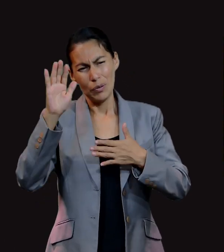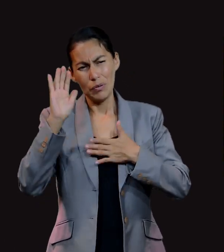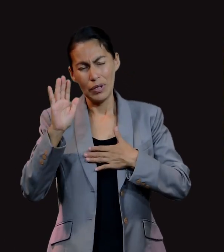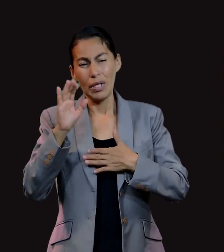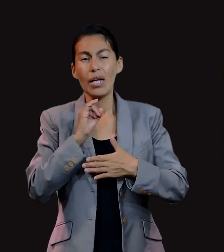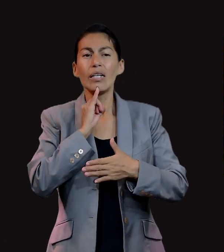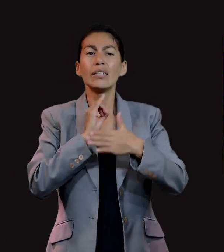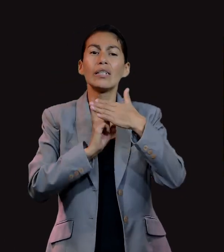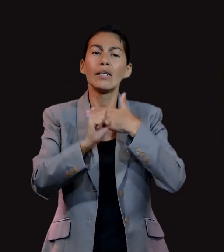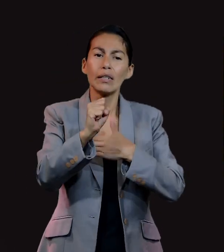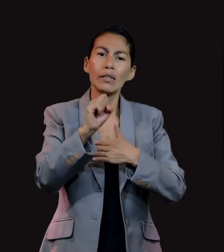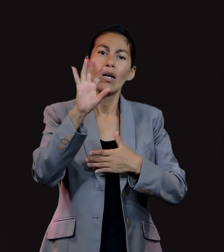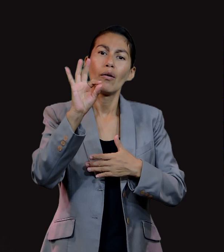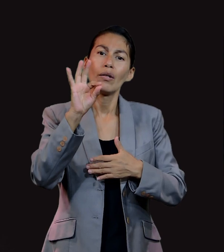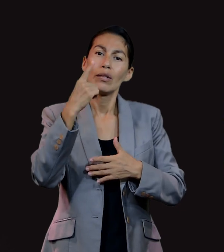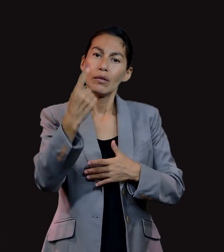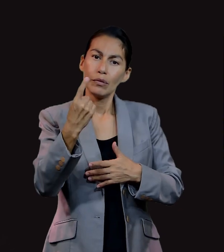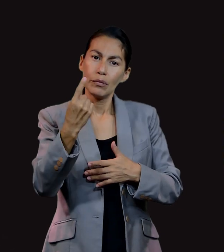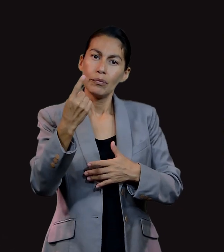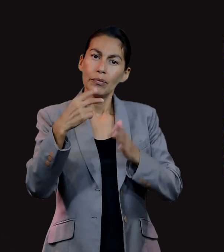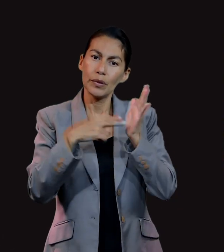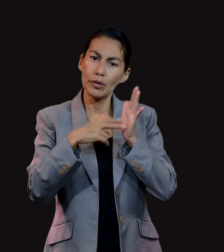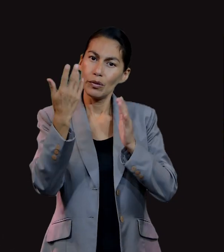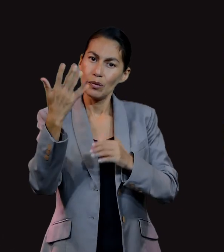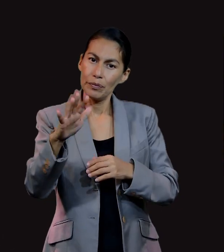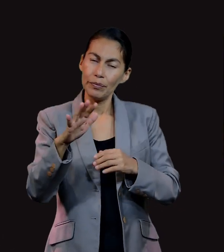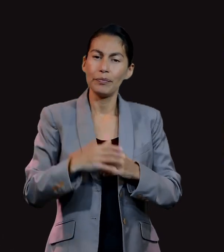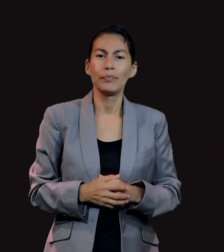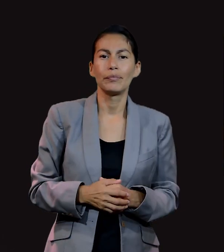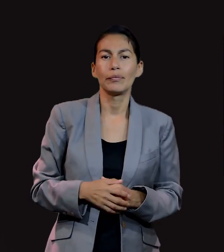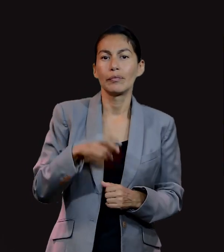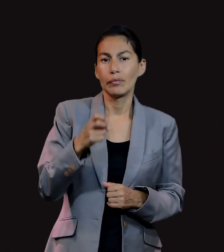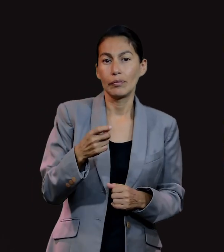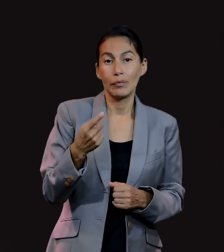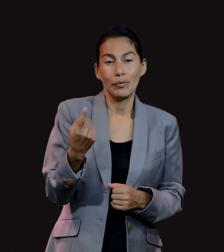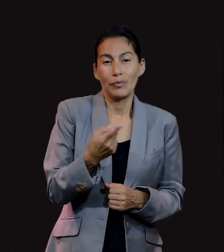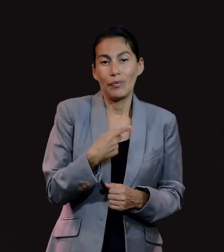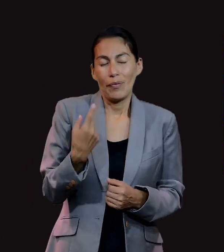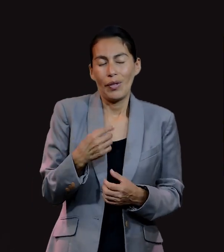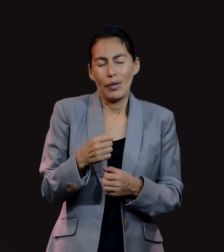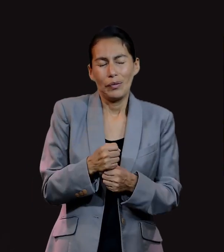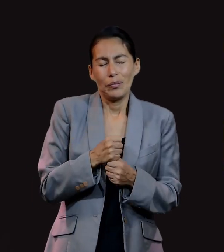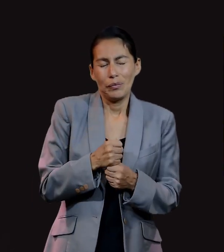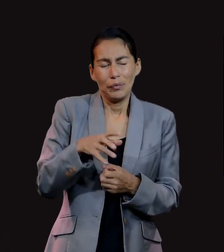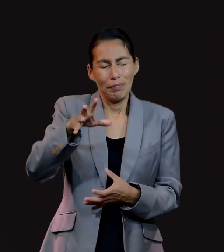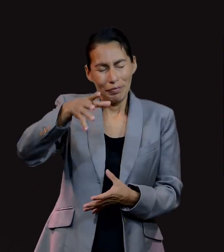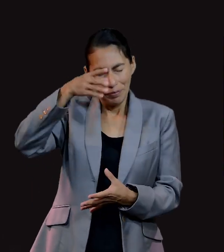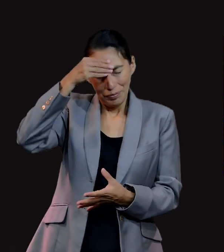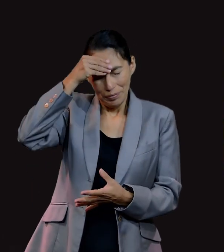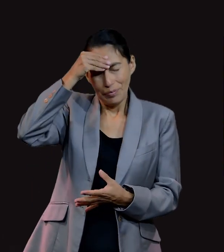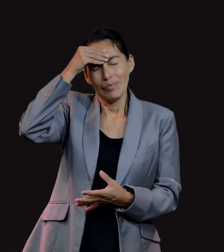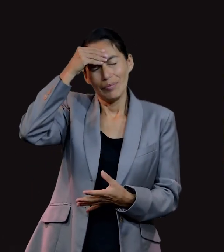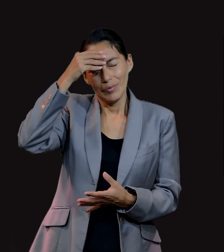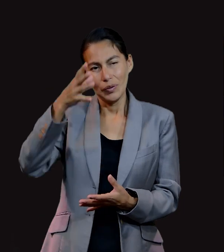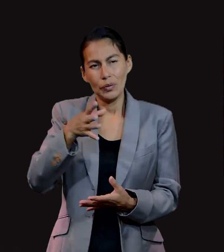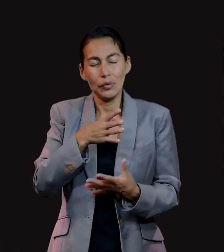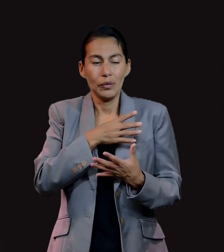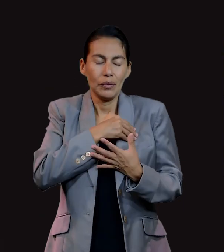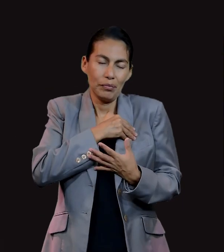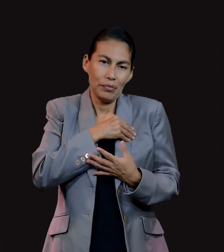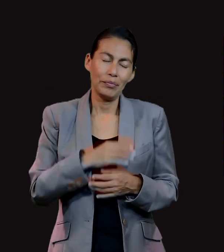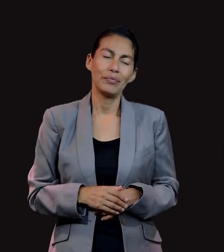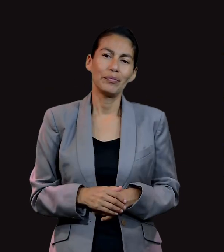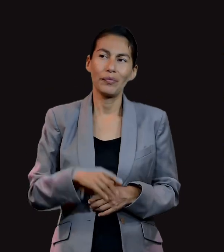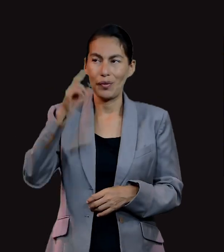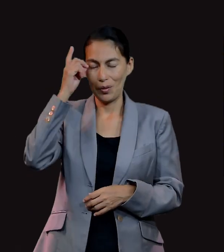Isaías 41 10 De esa manera Haremos propia Esta hermosísima Promesa Que Dios nos ha